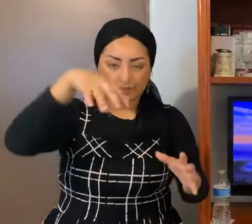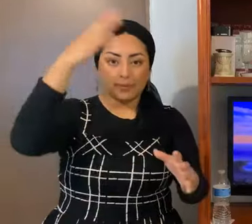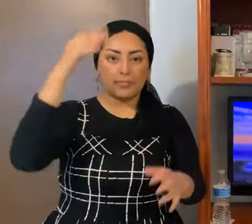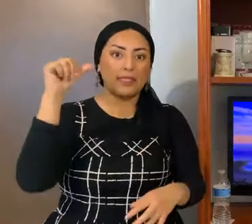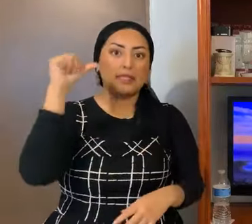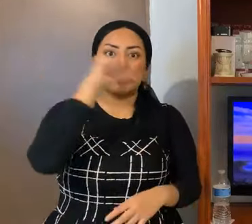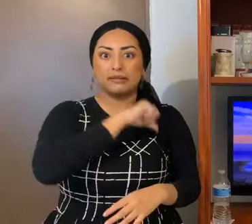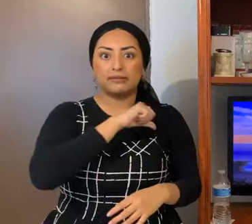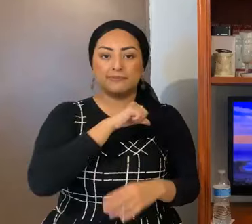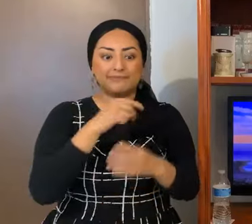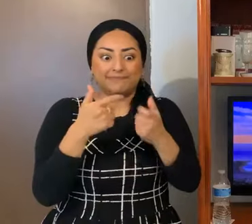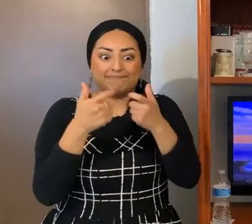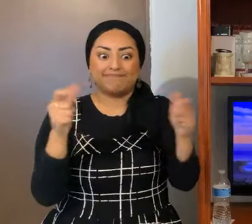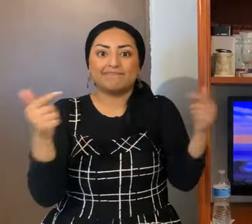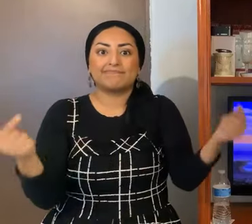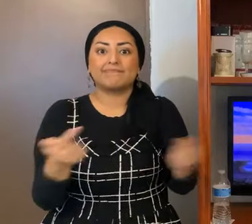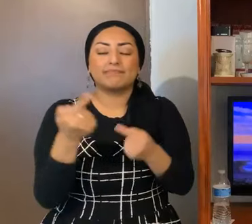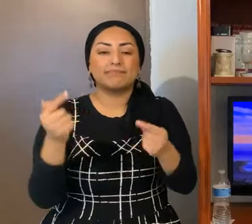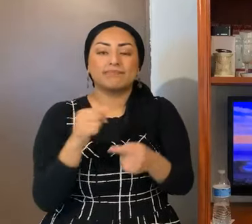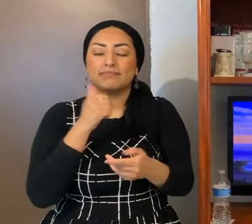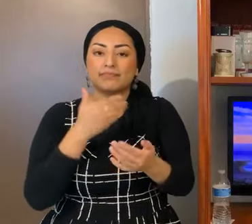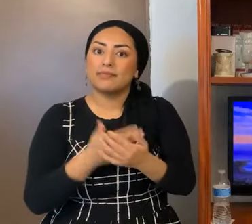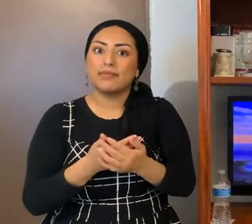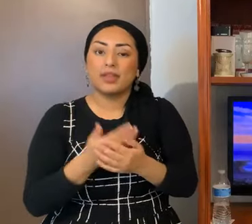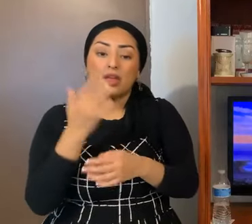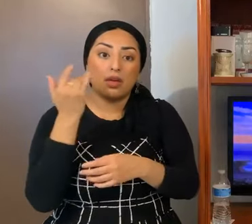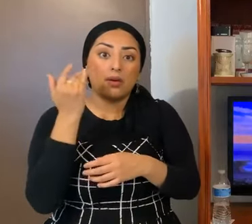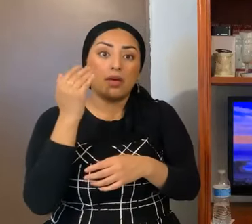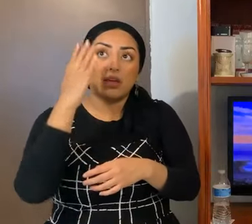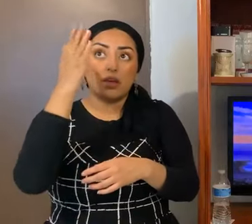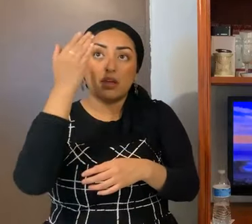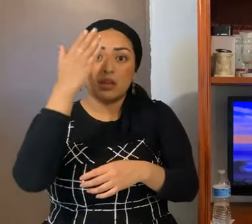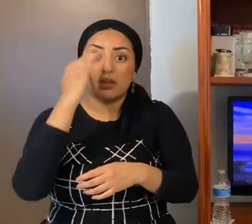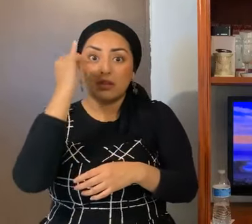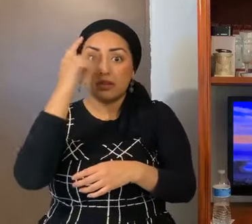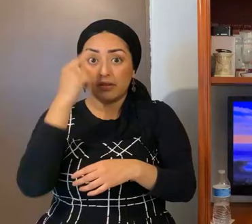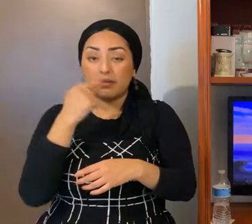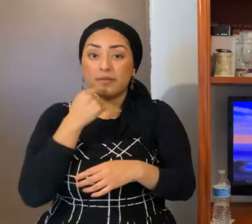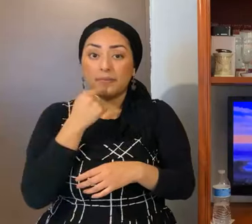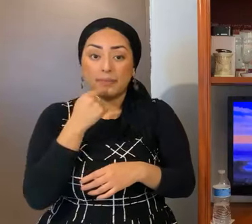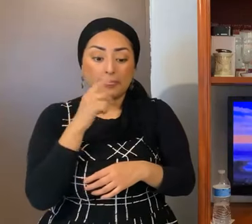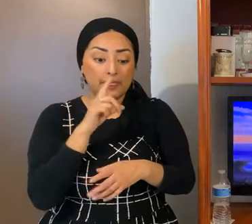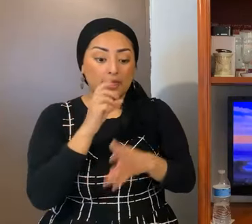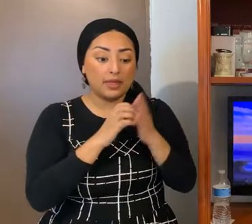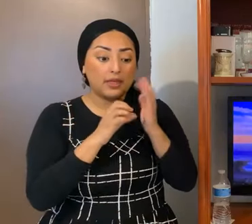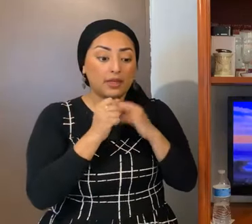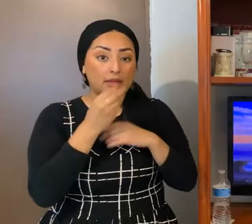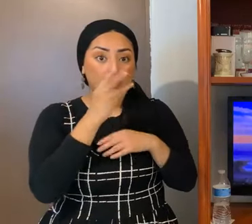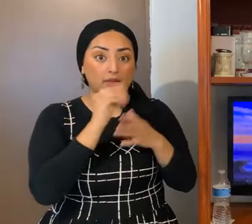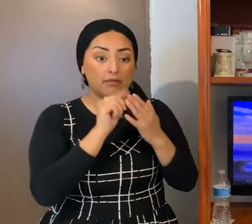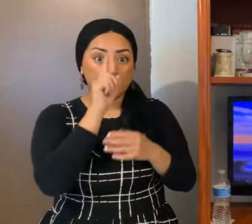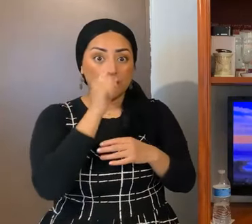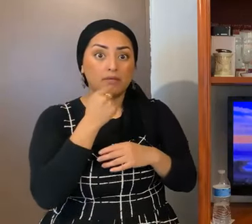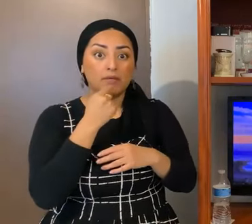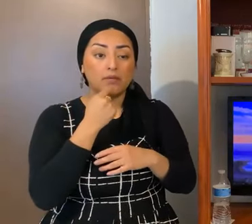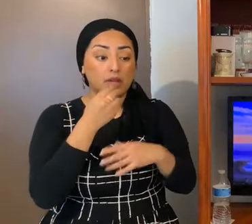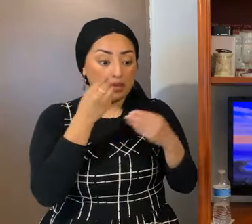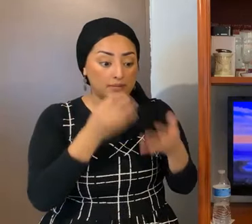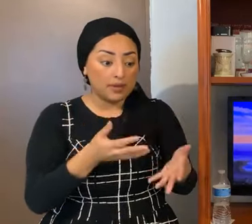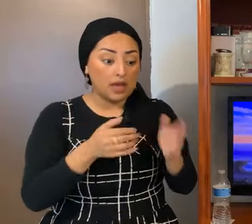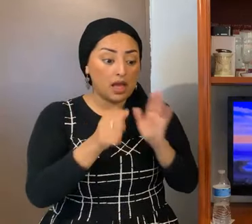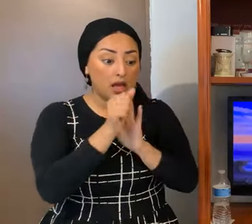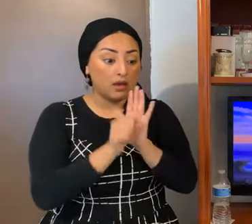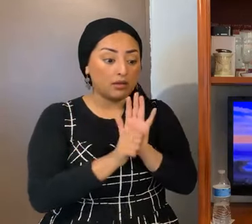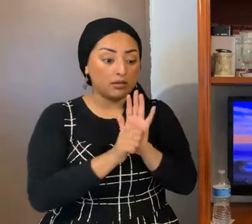estando borrachos. Eso fue un pecado muy horrible. Por eso el Eterno dice aquí en Levítico 16, verso 1, dile a